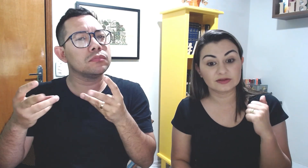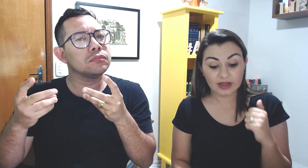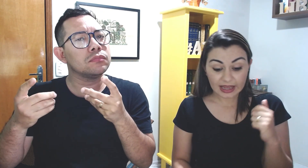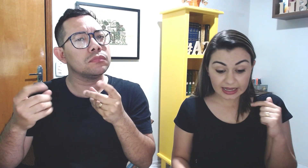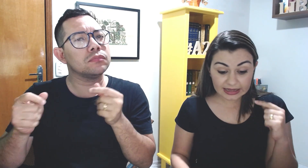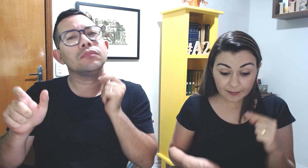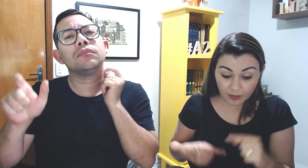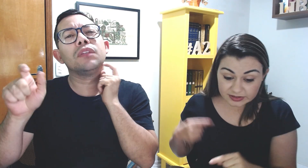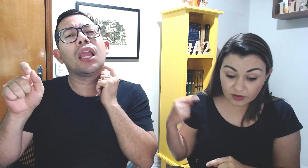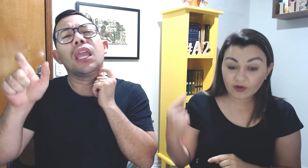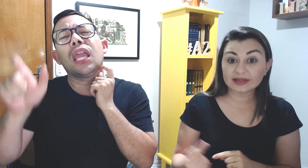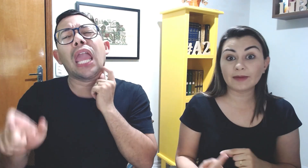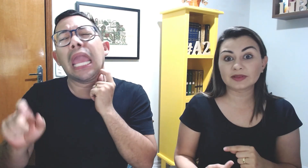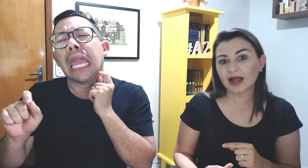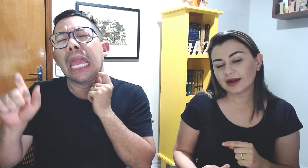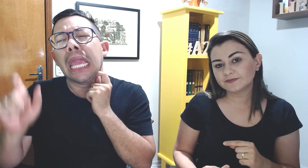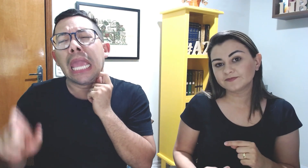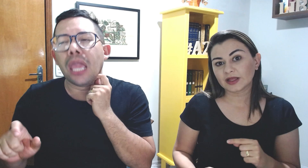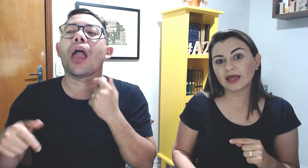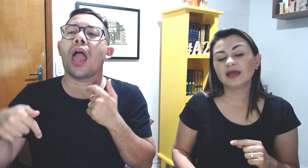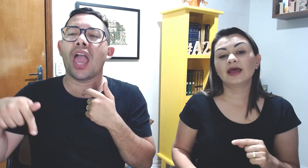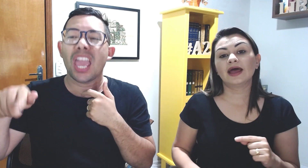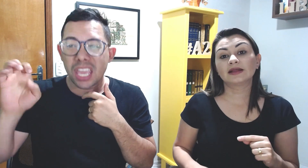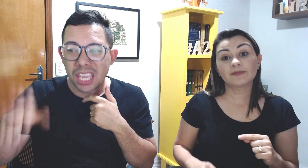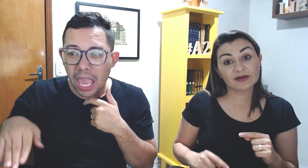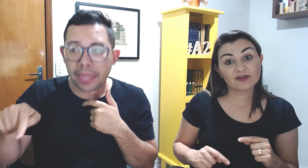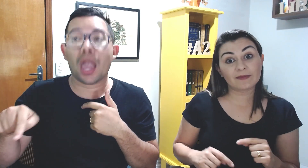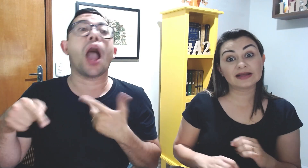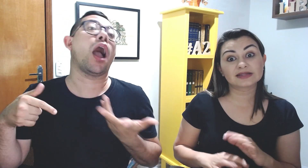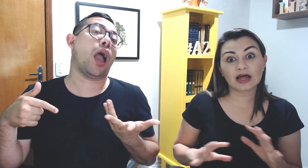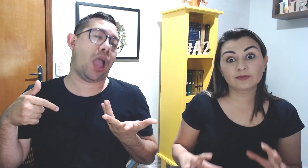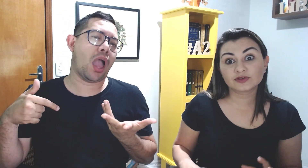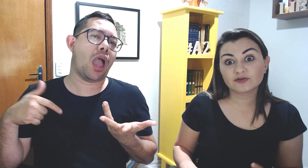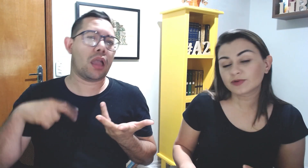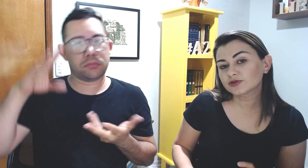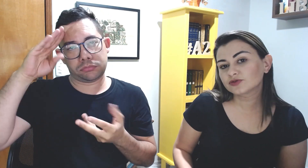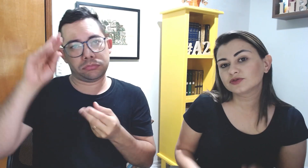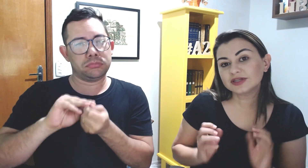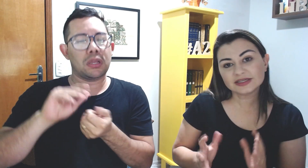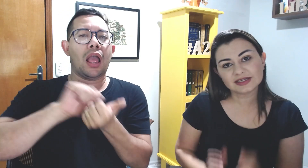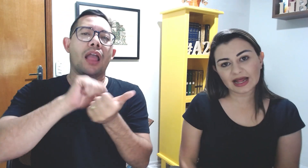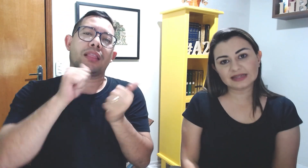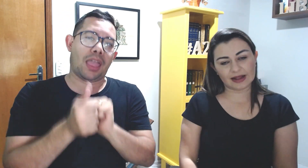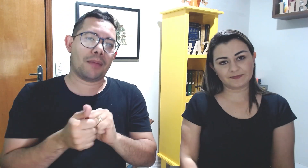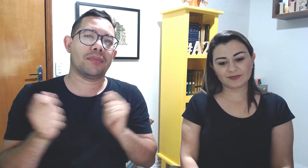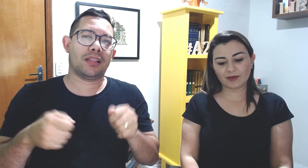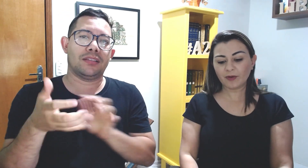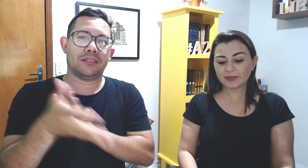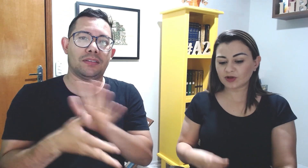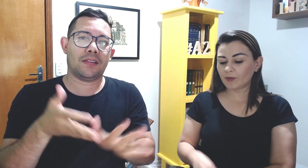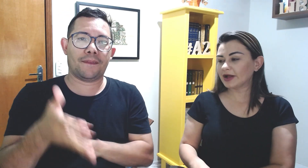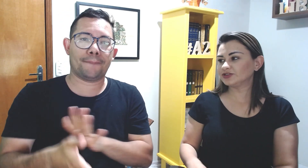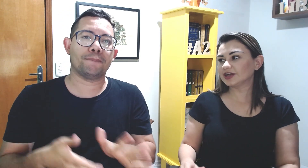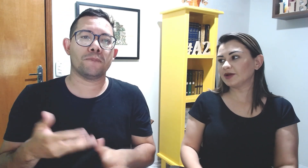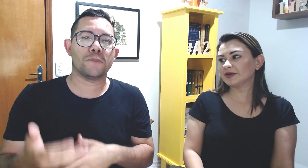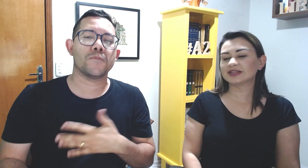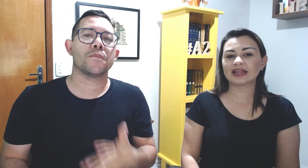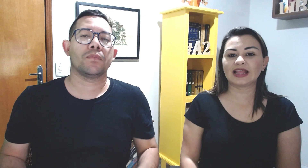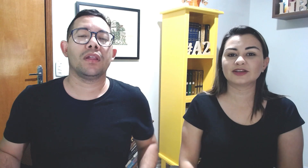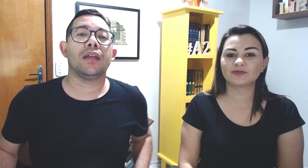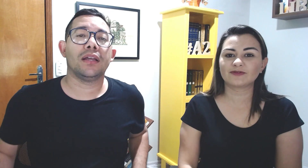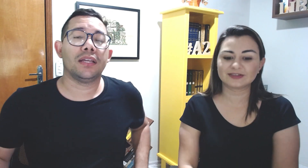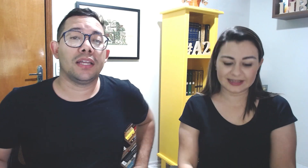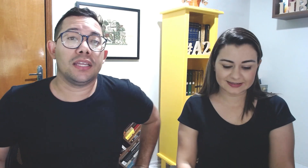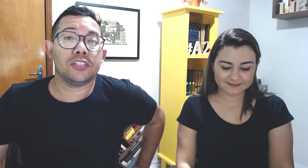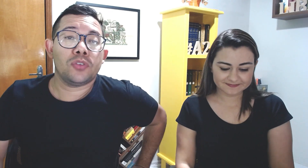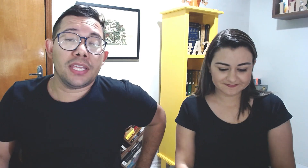está falando, e depois eu vou adaptar, né, para ficar mais claro possível para o surdo e sinalizar. Tá bom, pessoal? Uma dica aí, uma